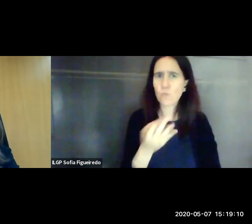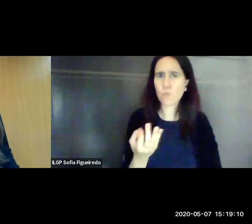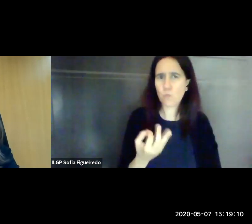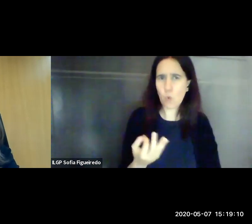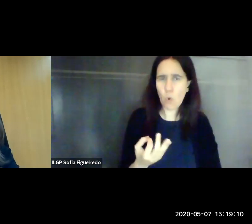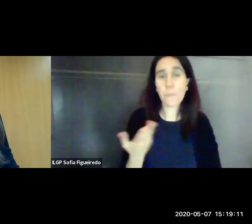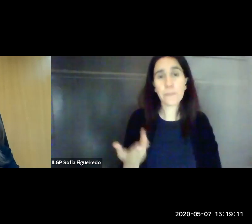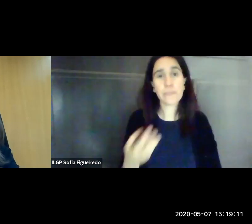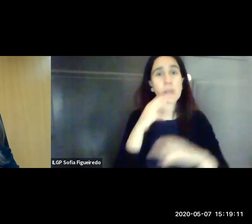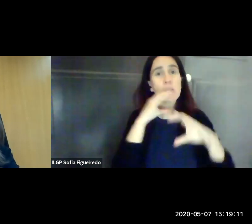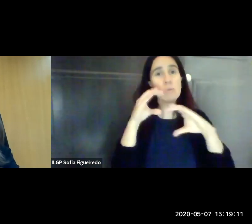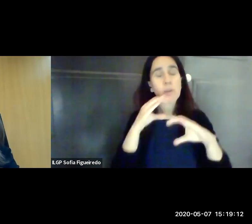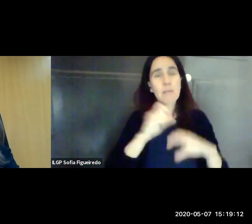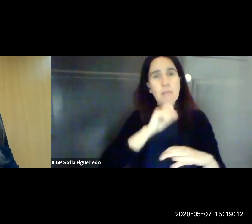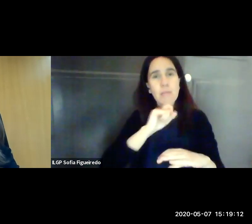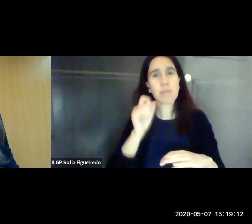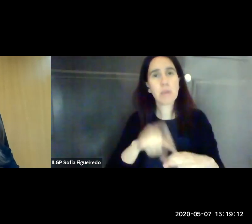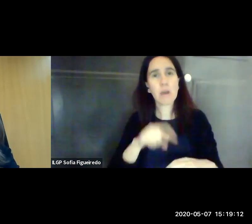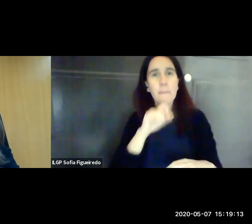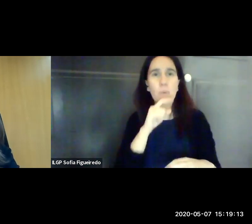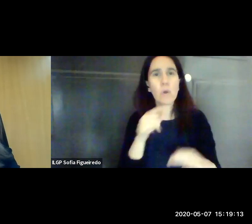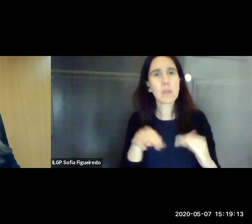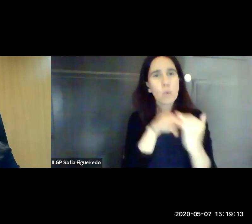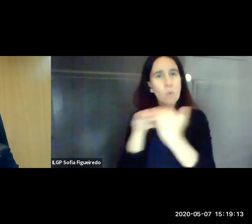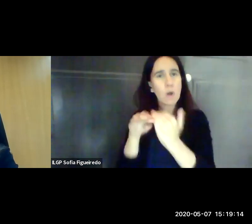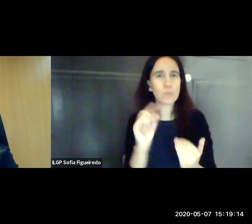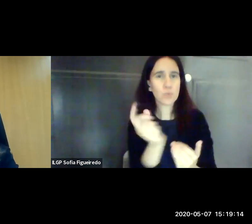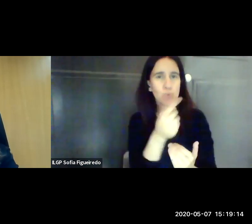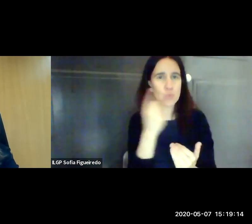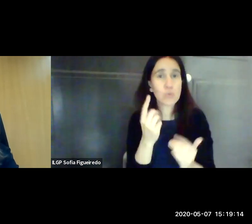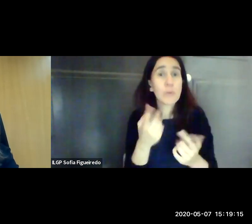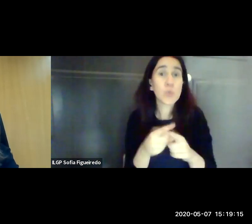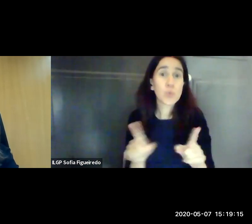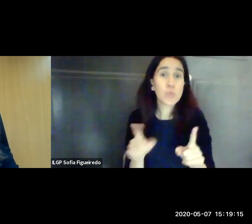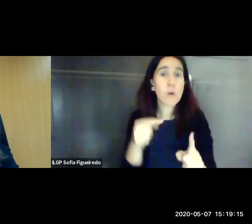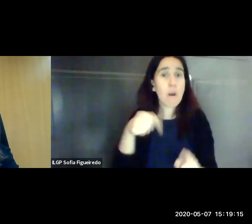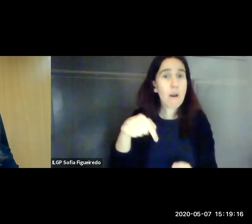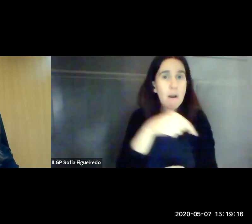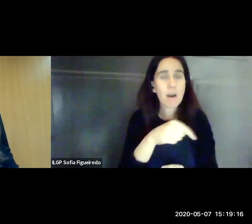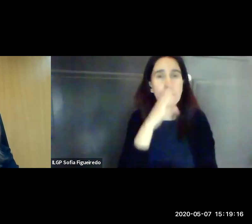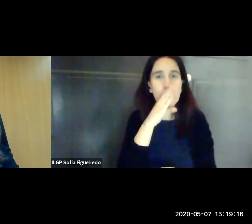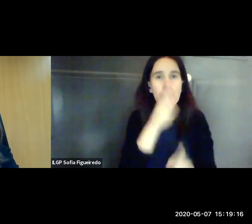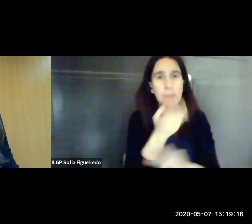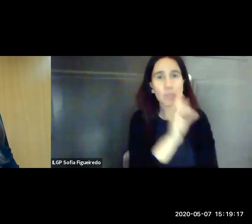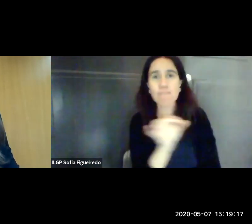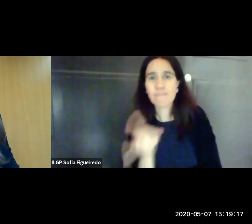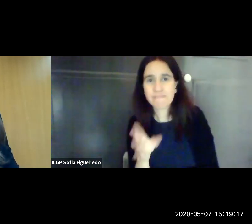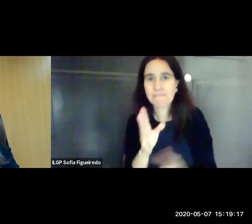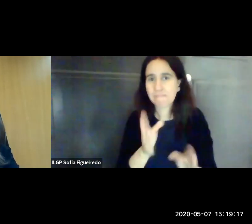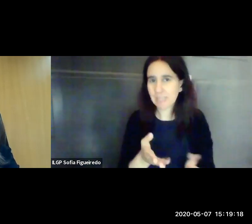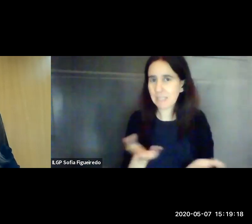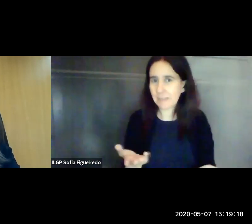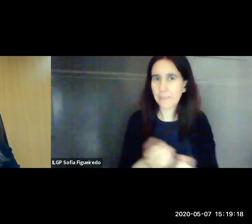capacidade de comunicar pode ser atingida de igual modo por todos. A diferença é que uns se calhar têm que treinar mais do que outros. Mas para além